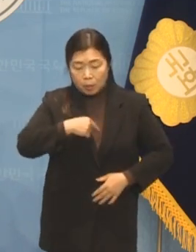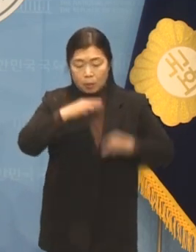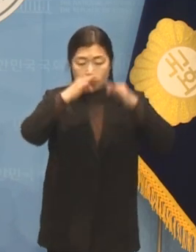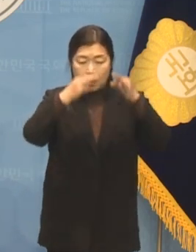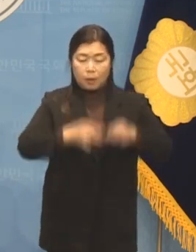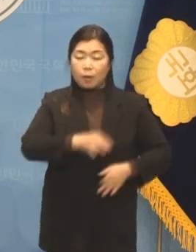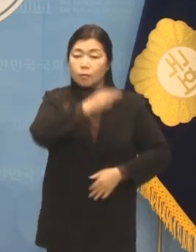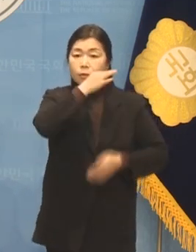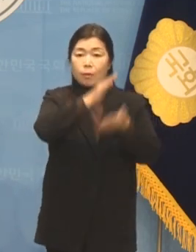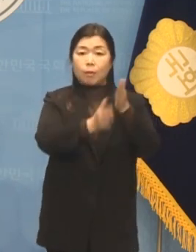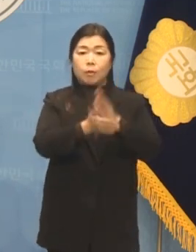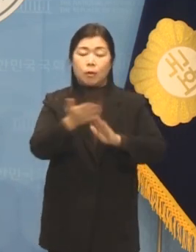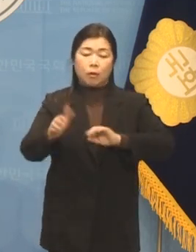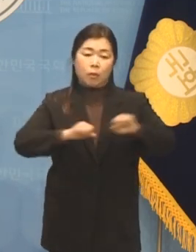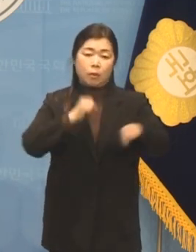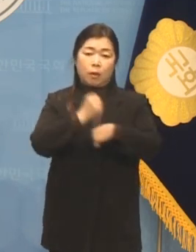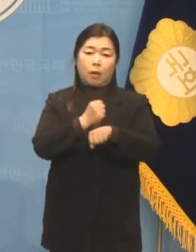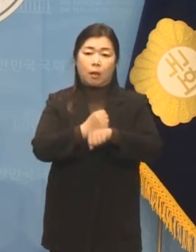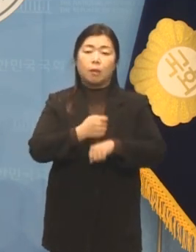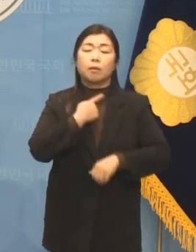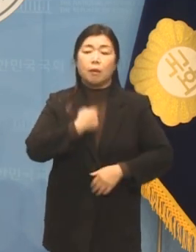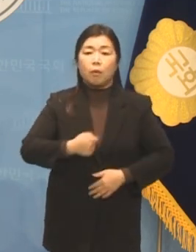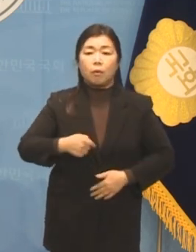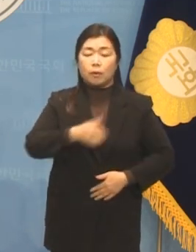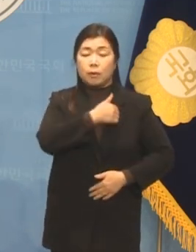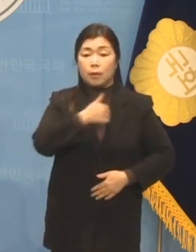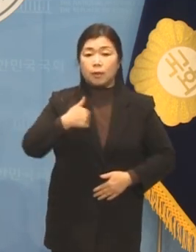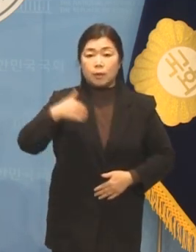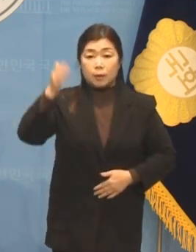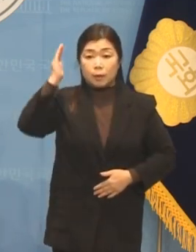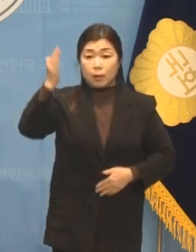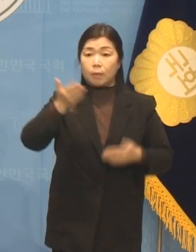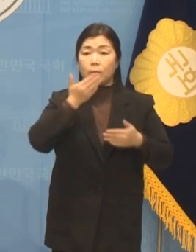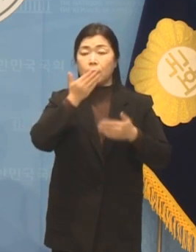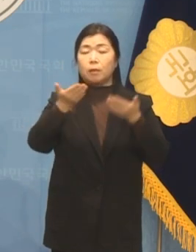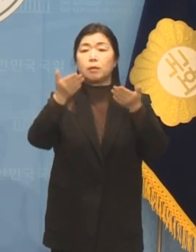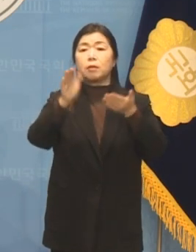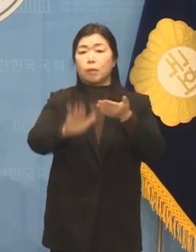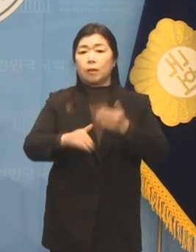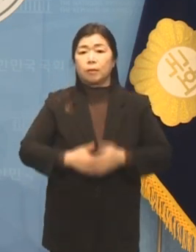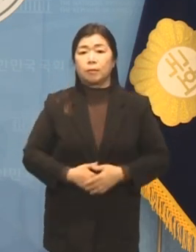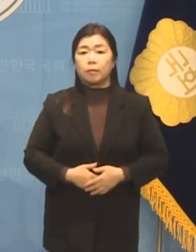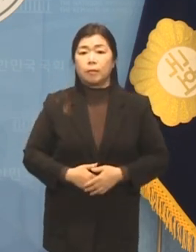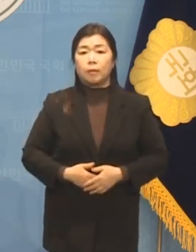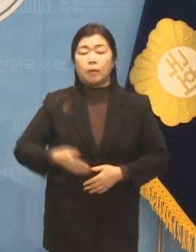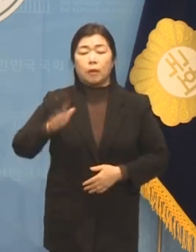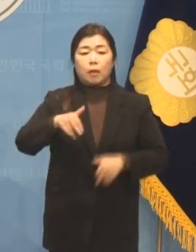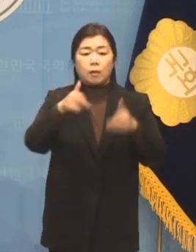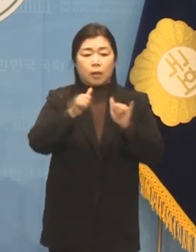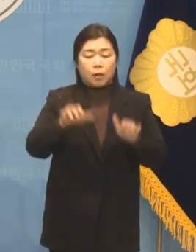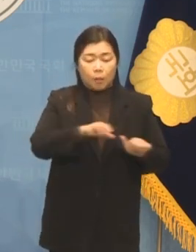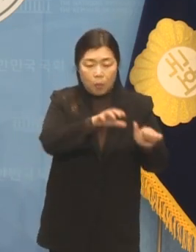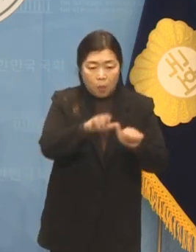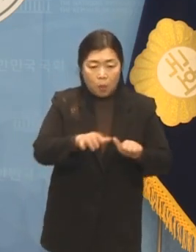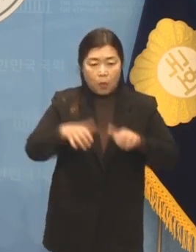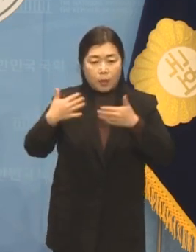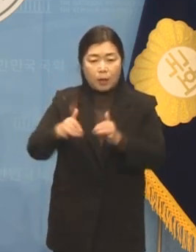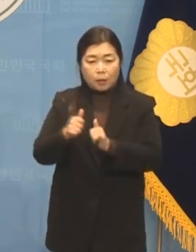활동을 해왔다고 나름 자부합니다. 그렇지만 장애인 보호 등 약자 보호나 국민